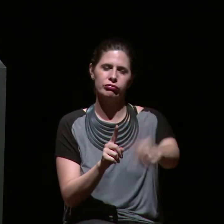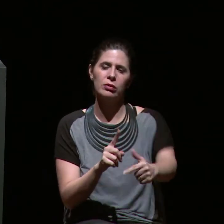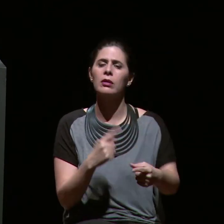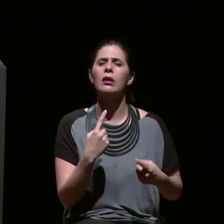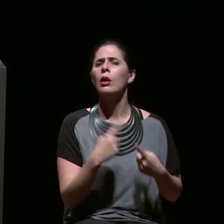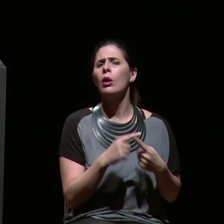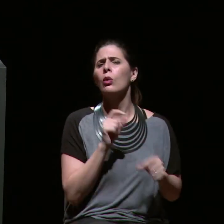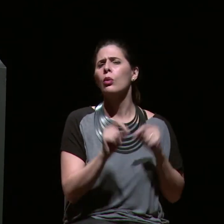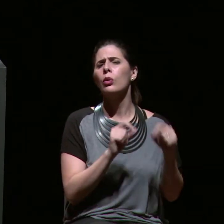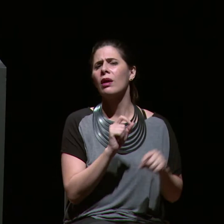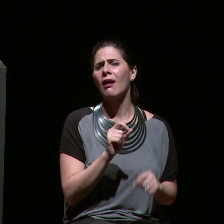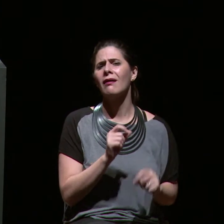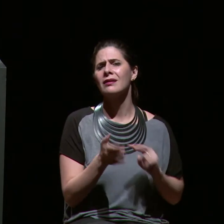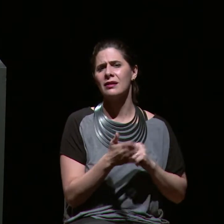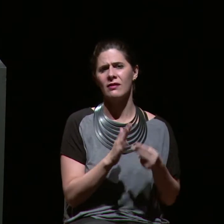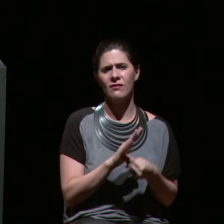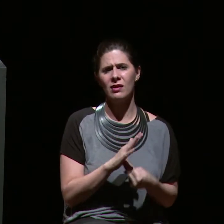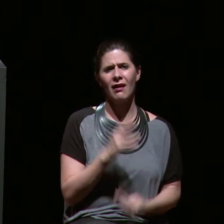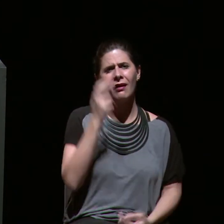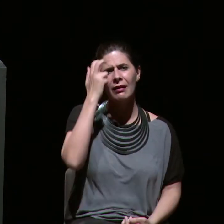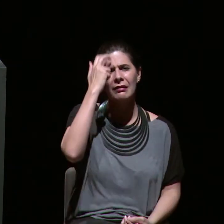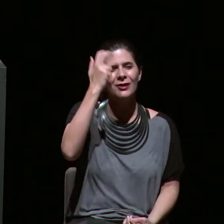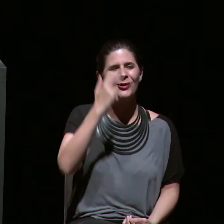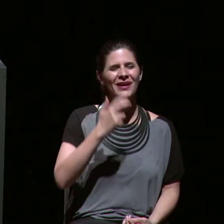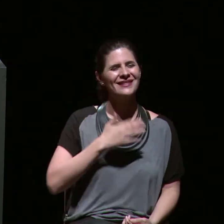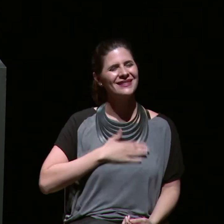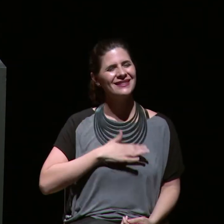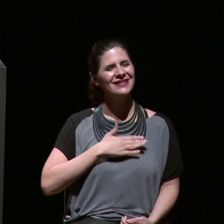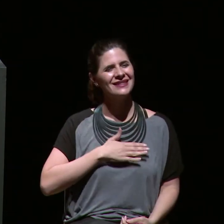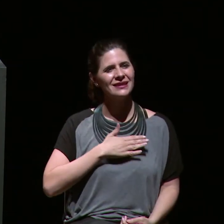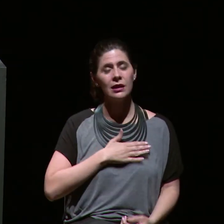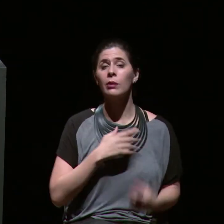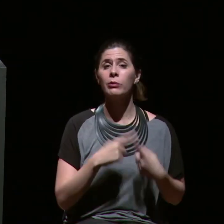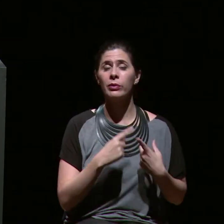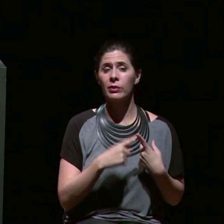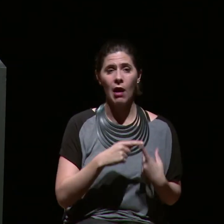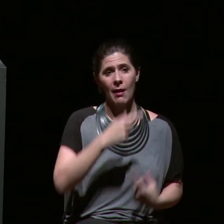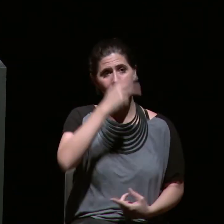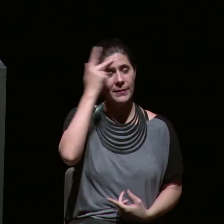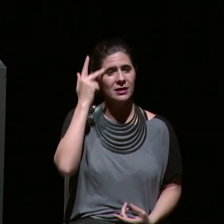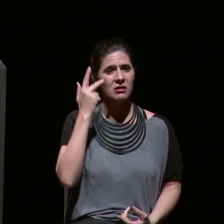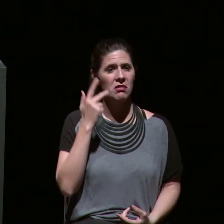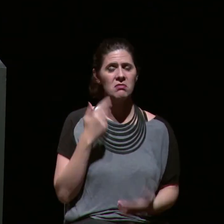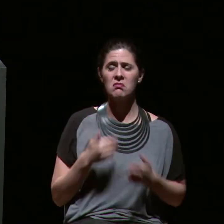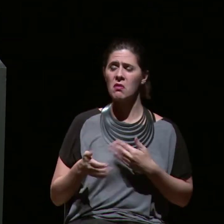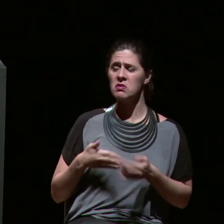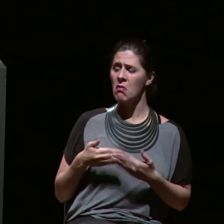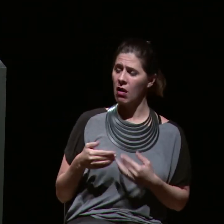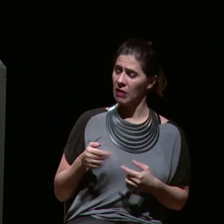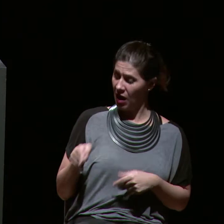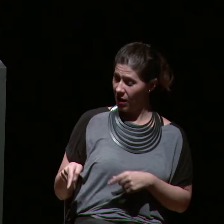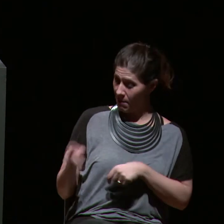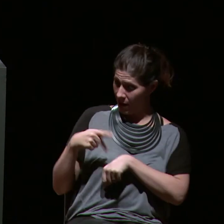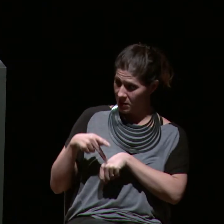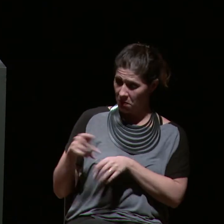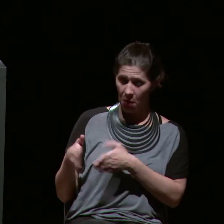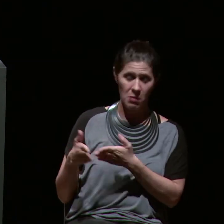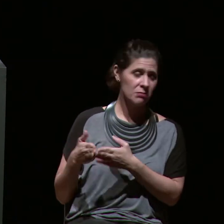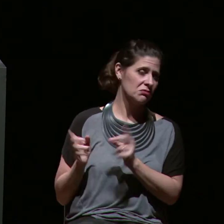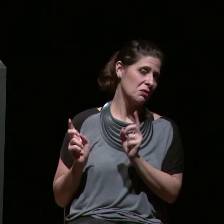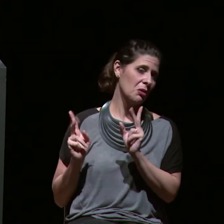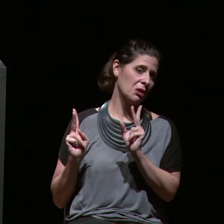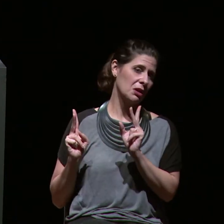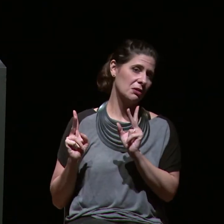aspas, é a forma como Darcy Ribeiro categorizou aqueles intelectuais que não se importam em viver num país de pobres. Segundo Joel